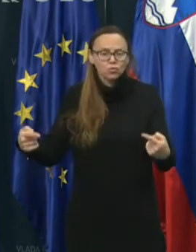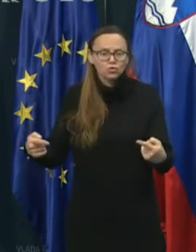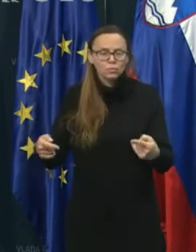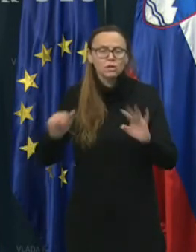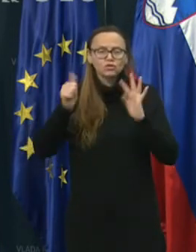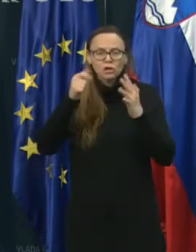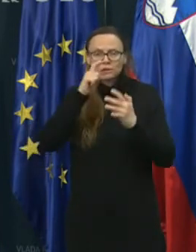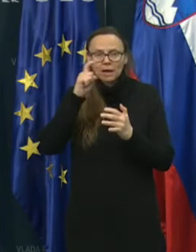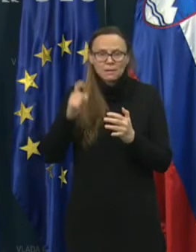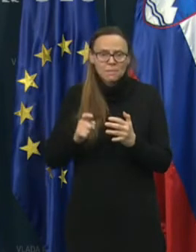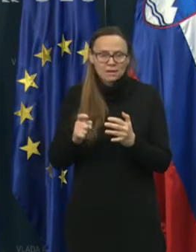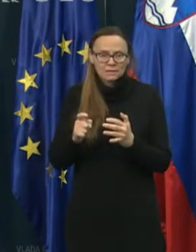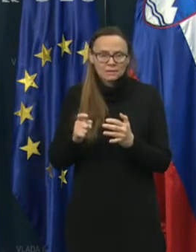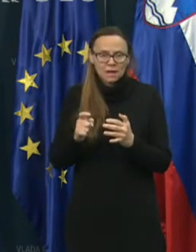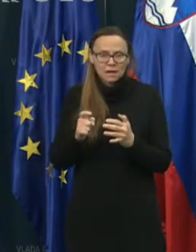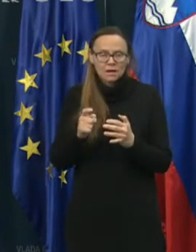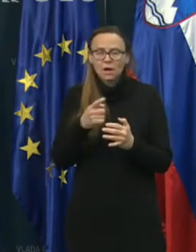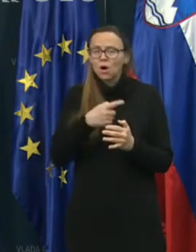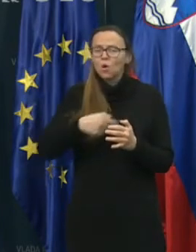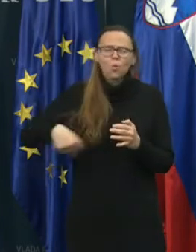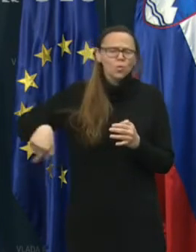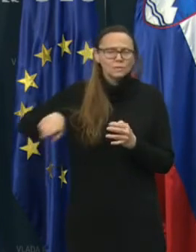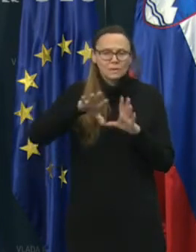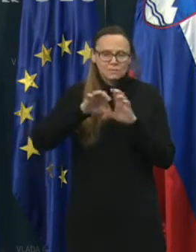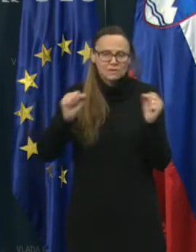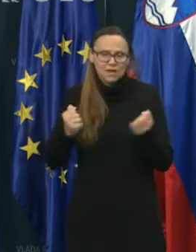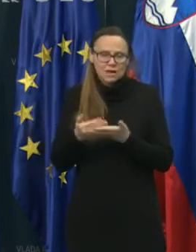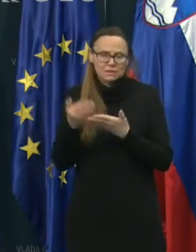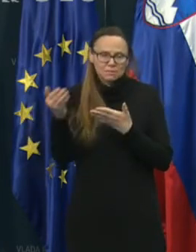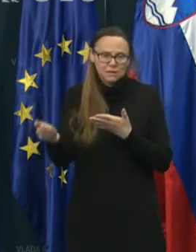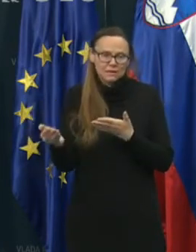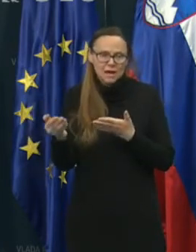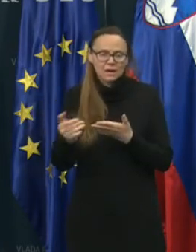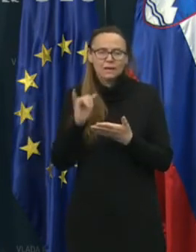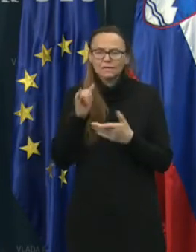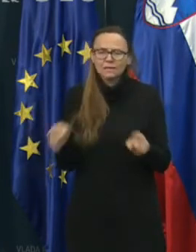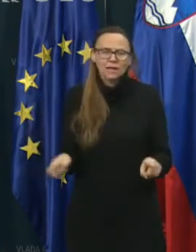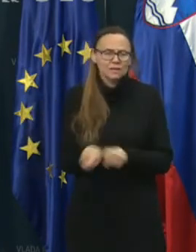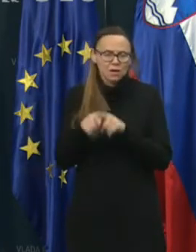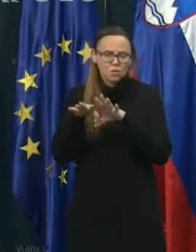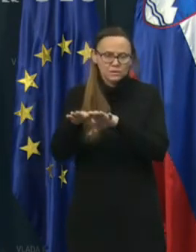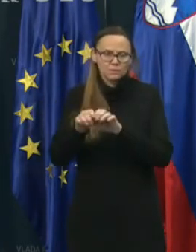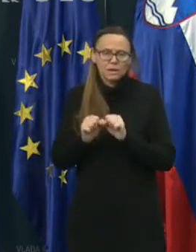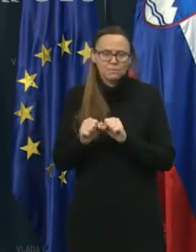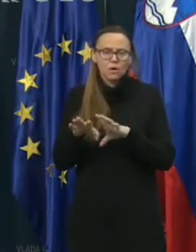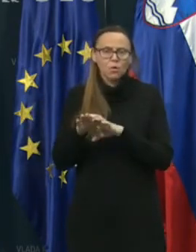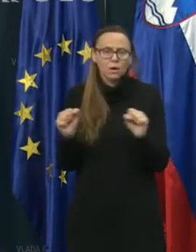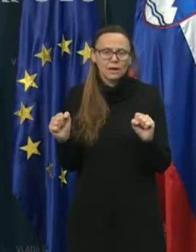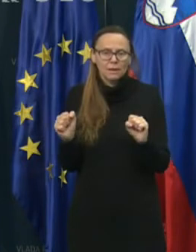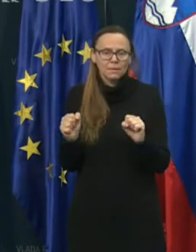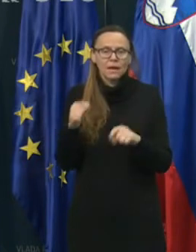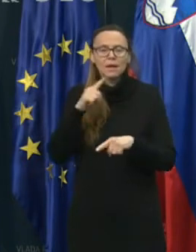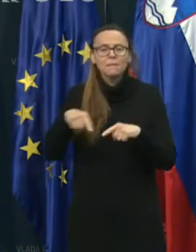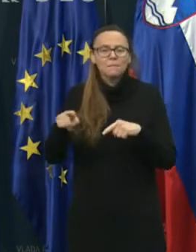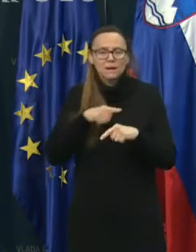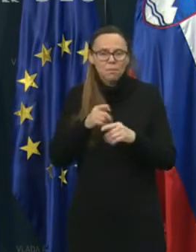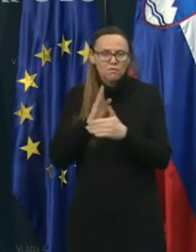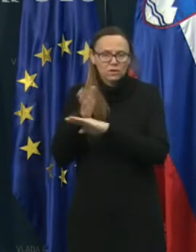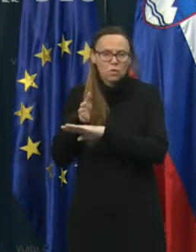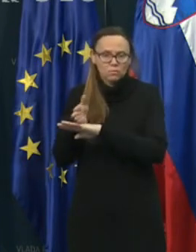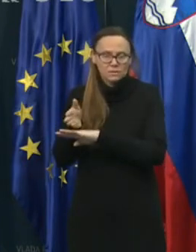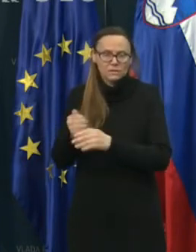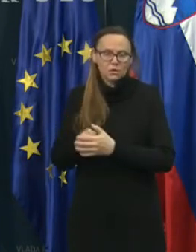6. marca smo vsem izvajalcem predlagali, da nemudoma sprejmejo ukrep prepovedi